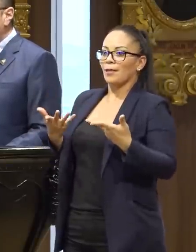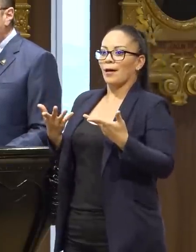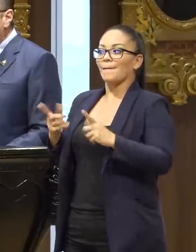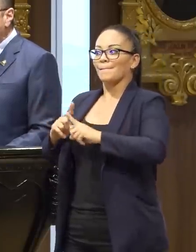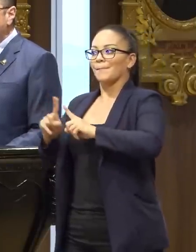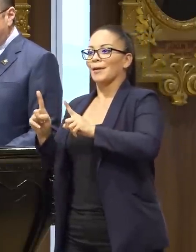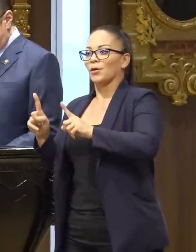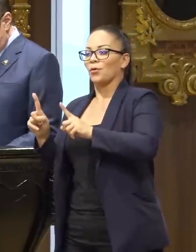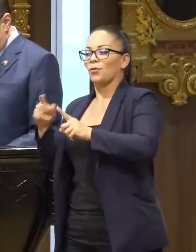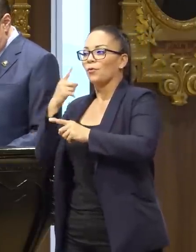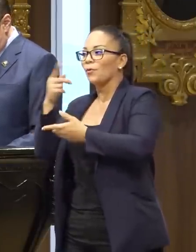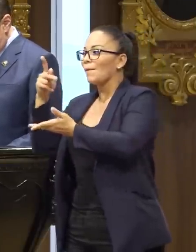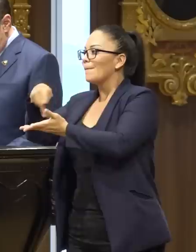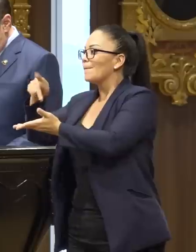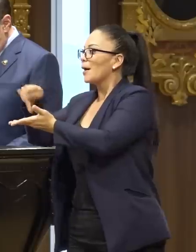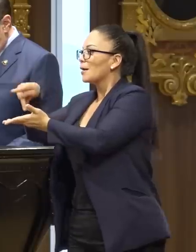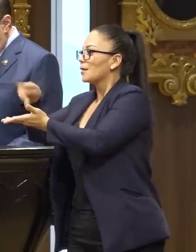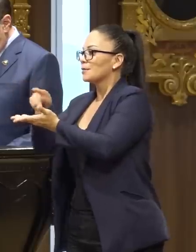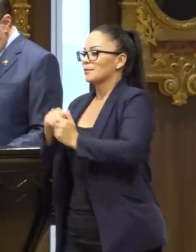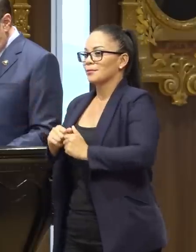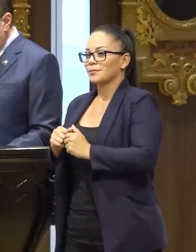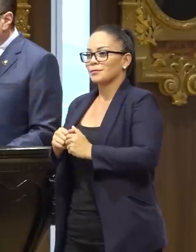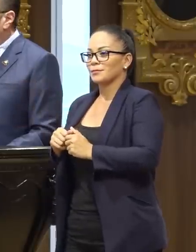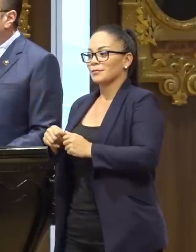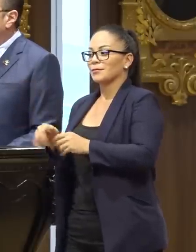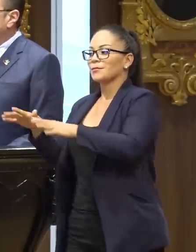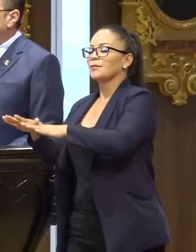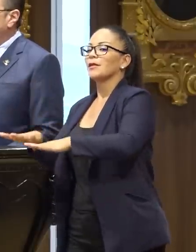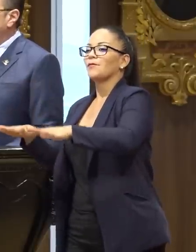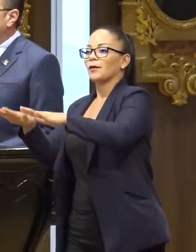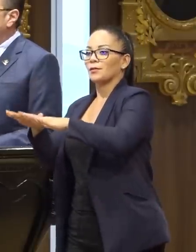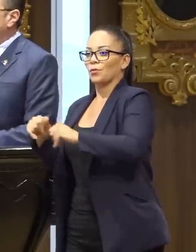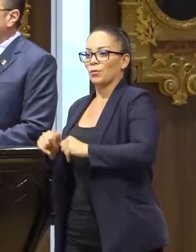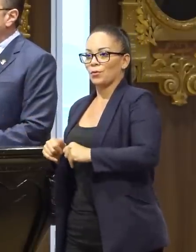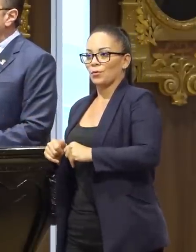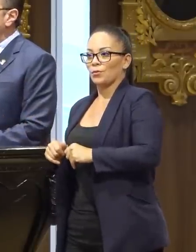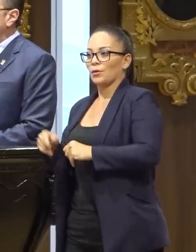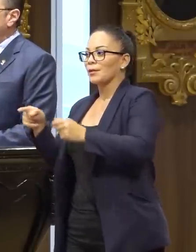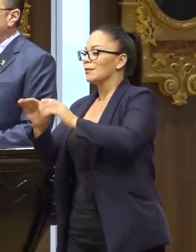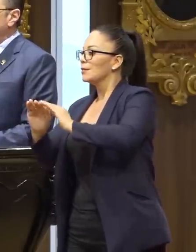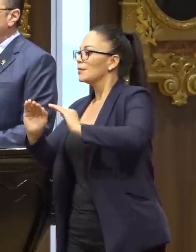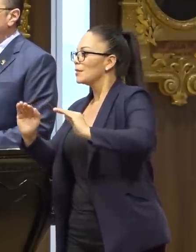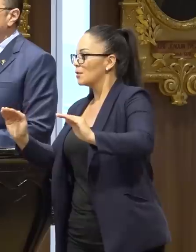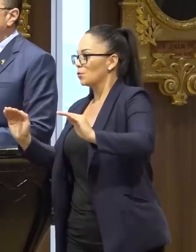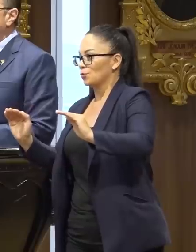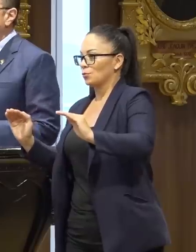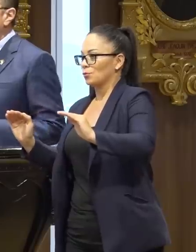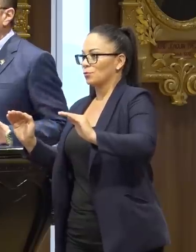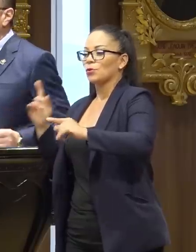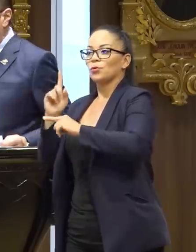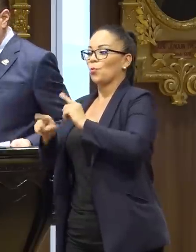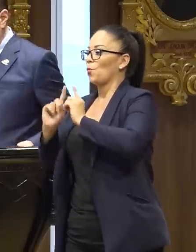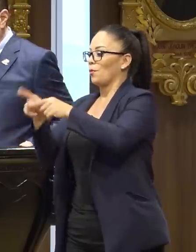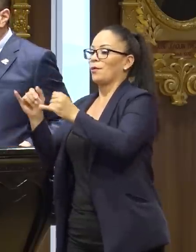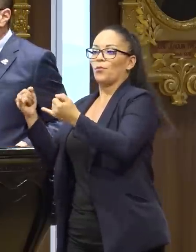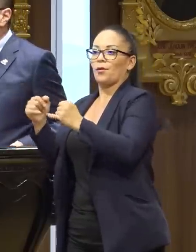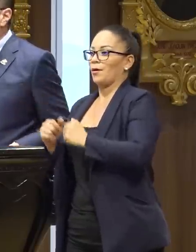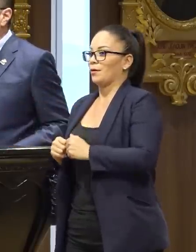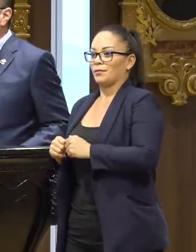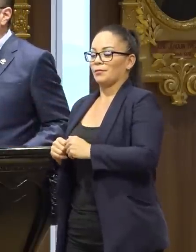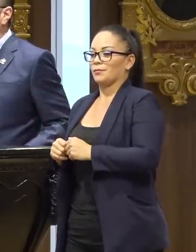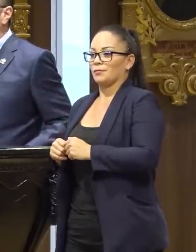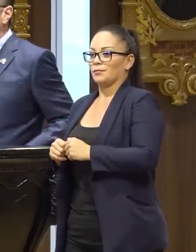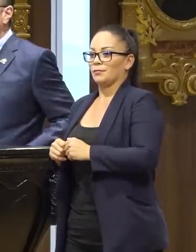los parques sean un terreno donde los niños, en lugar de ir a jugar,